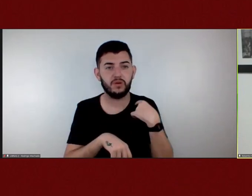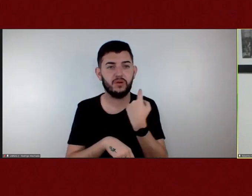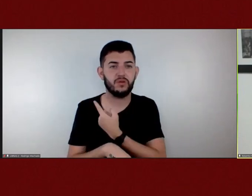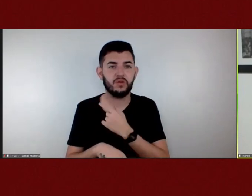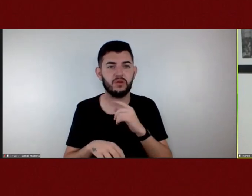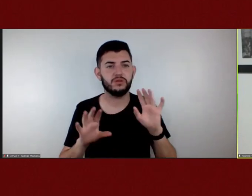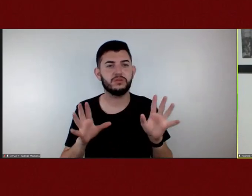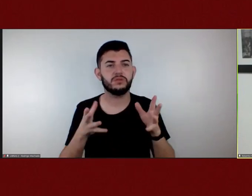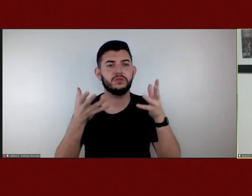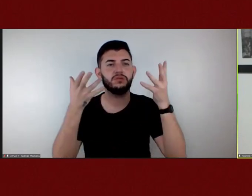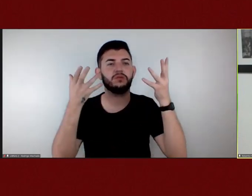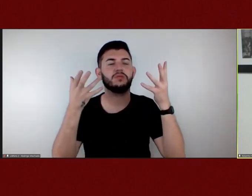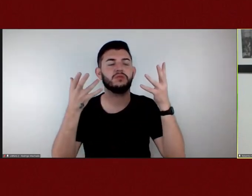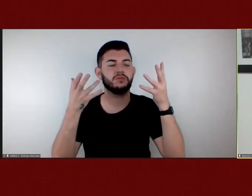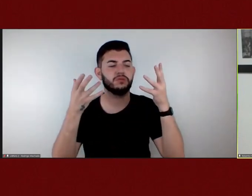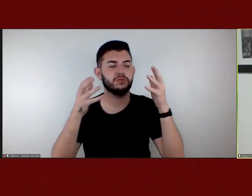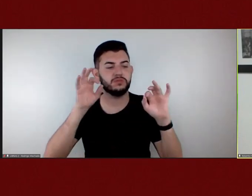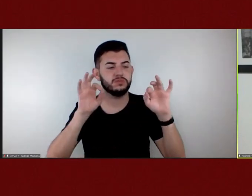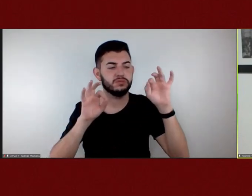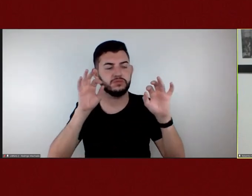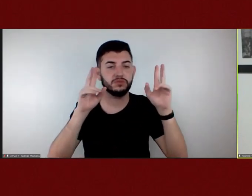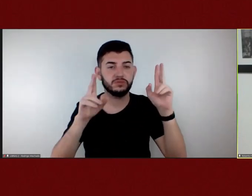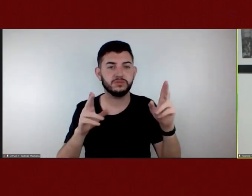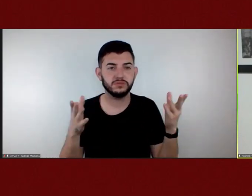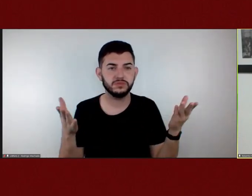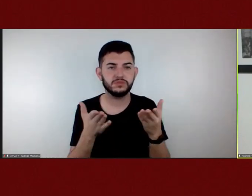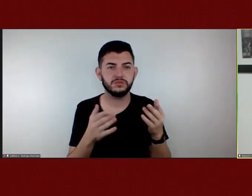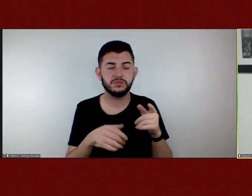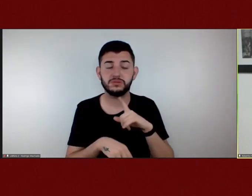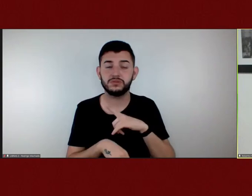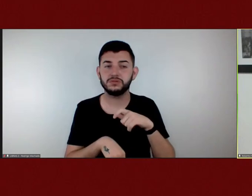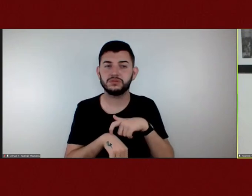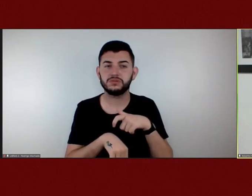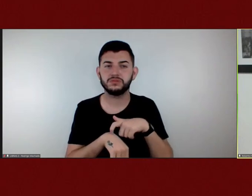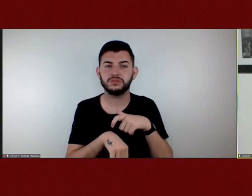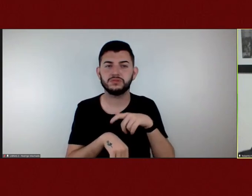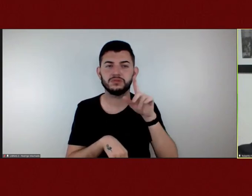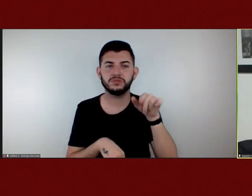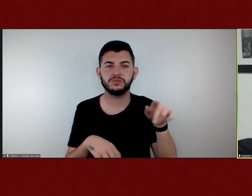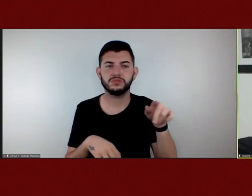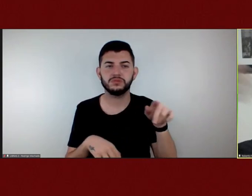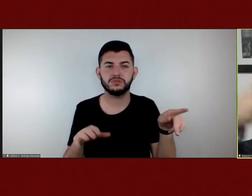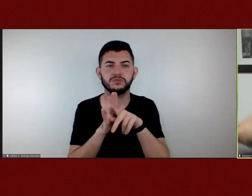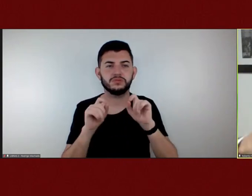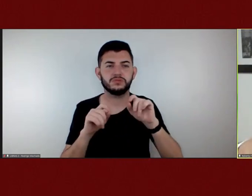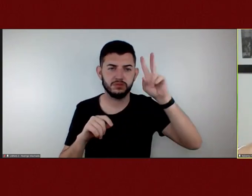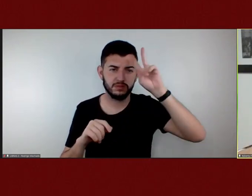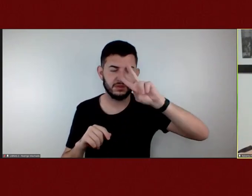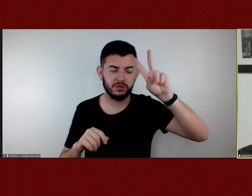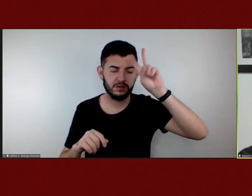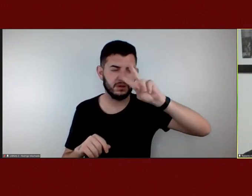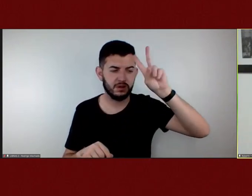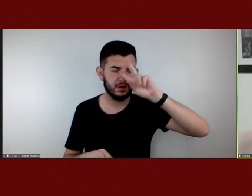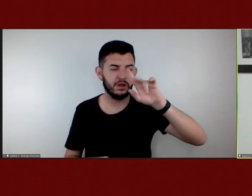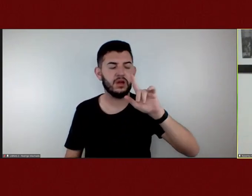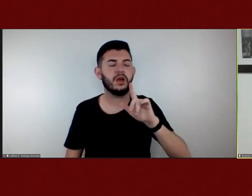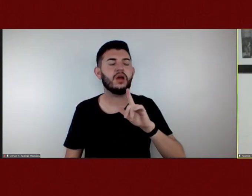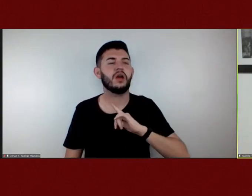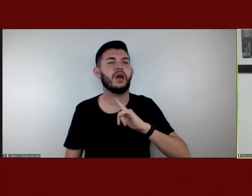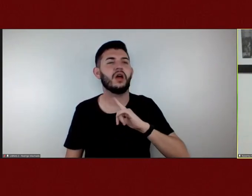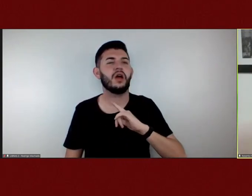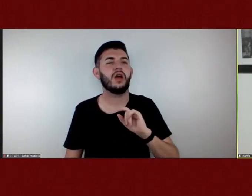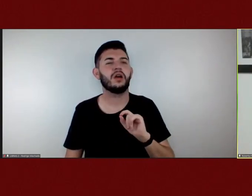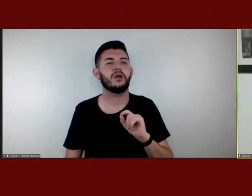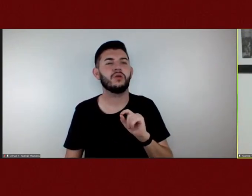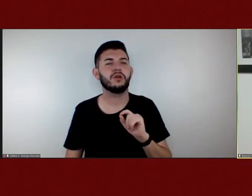essa. Se tem o momento da lembrança, você tem a iconografia, você tem,